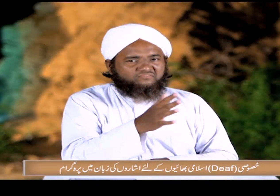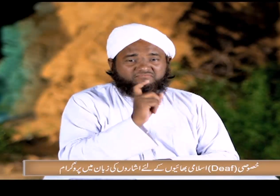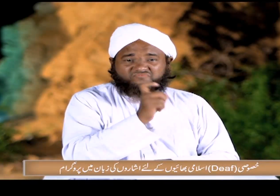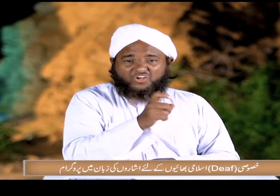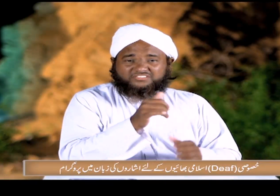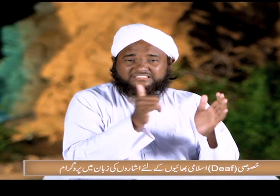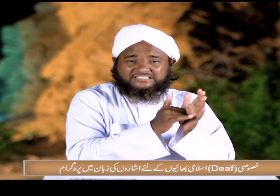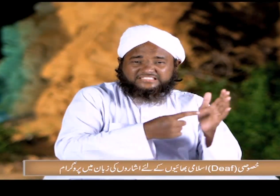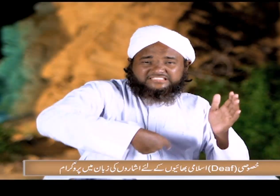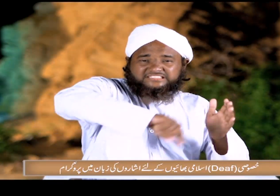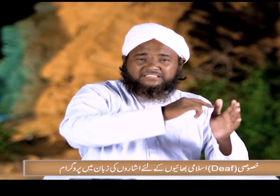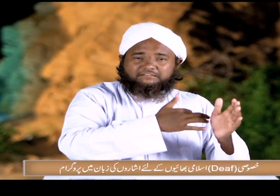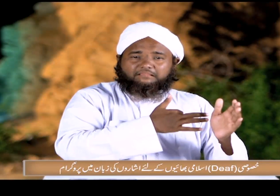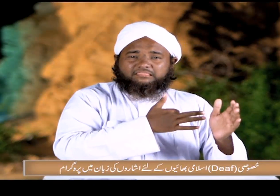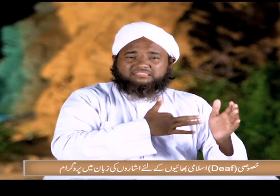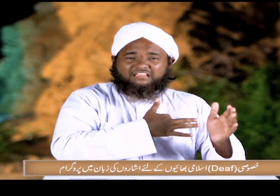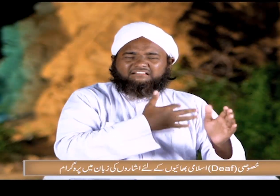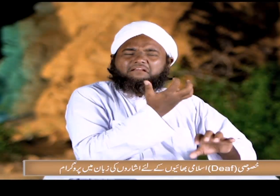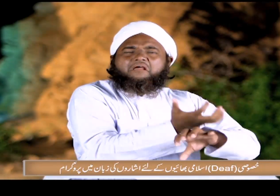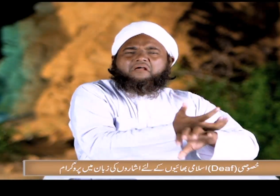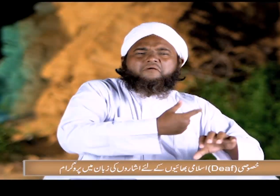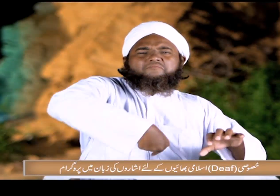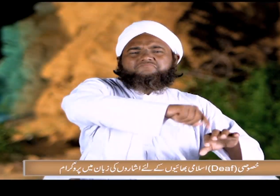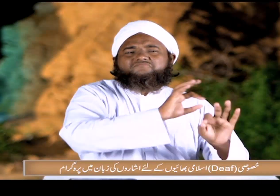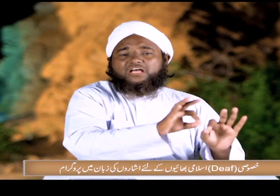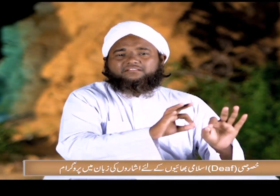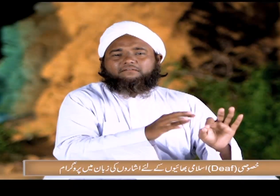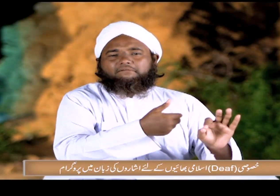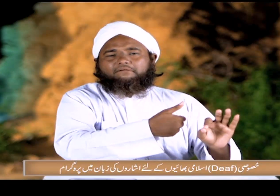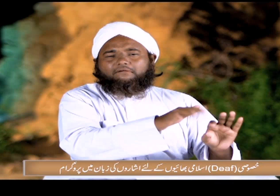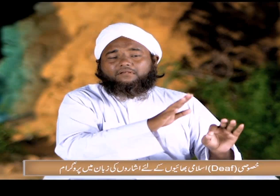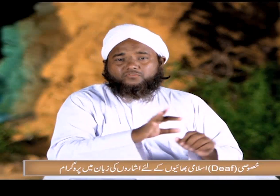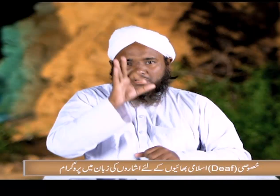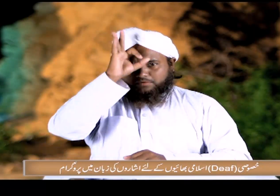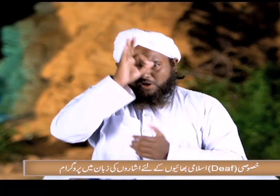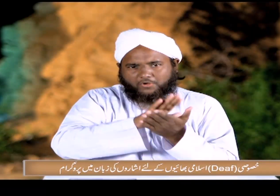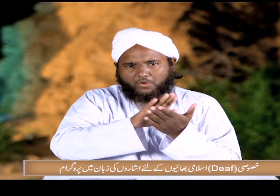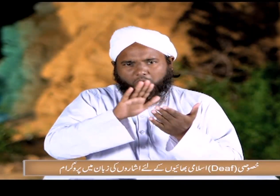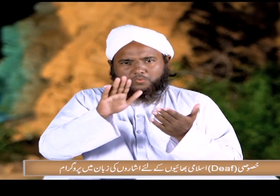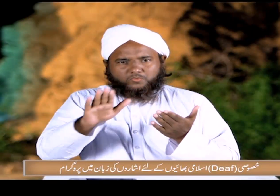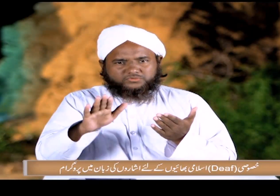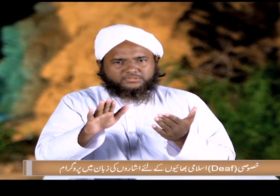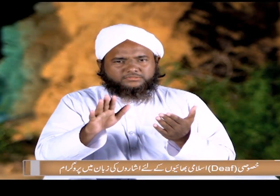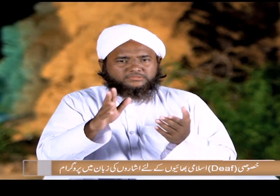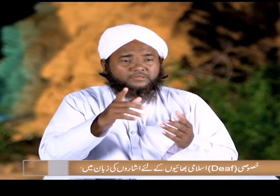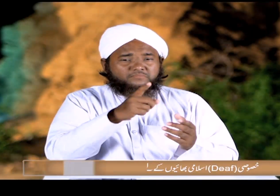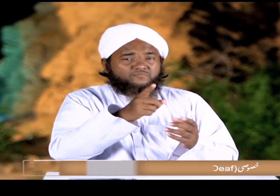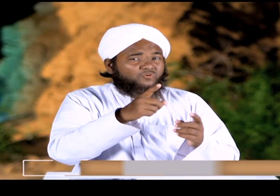یزیدی فوج کا ایک سخت دل شخص امام عالی مقام امام حسین رضی اللہ عنہ کے سامنے آ کر